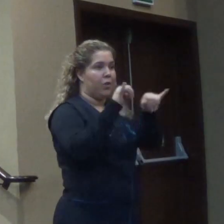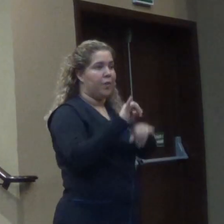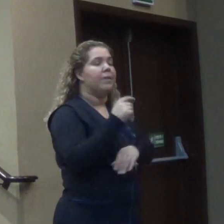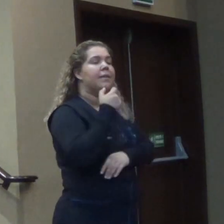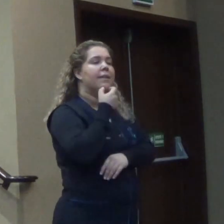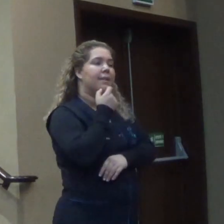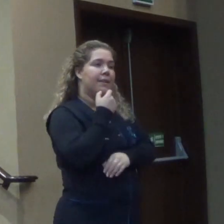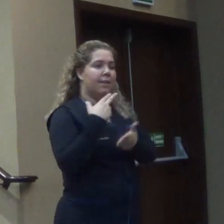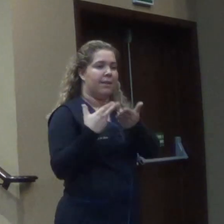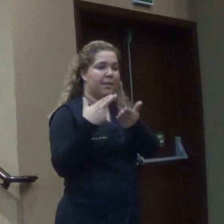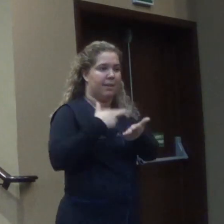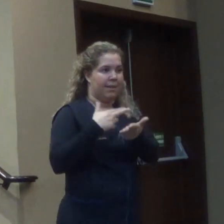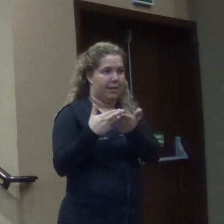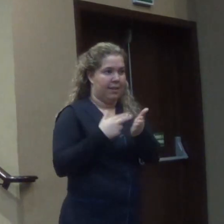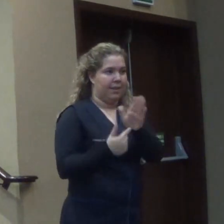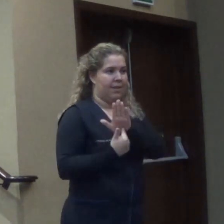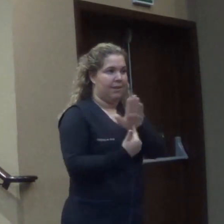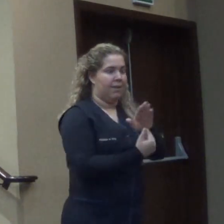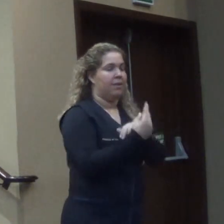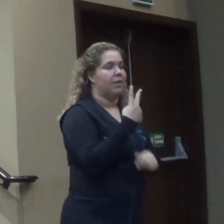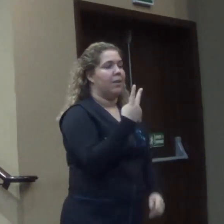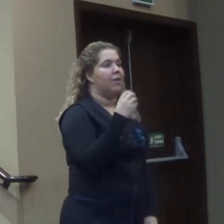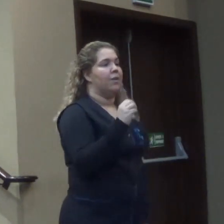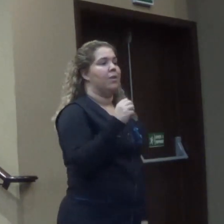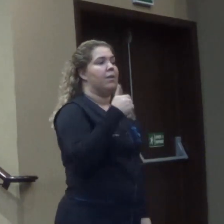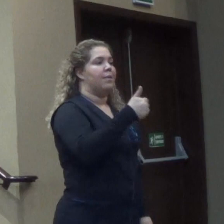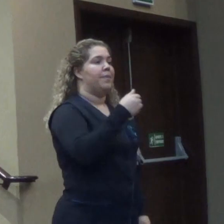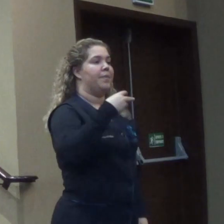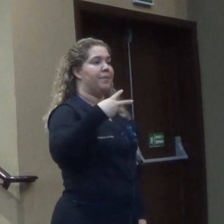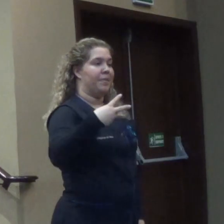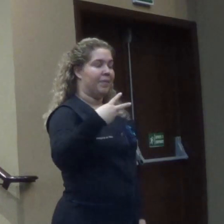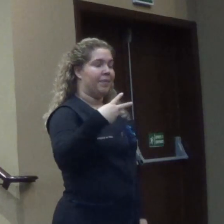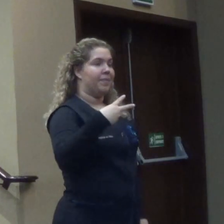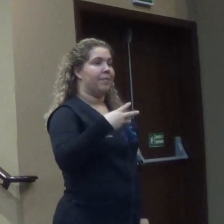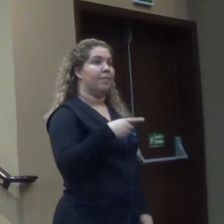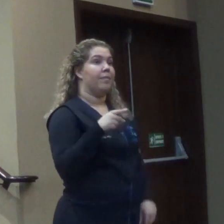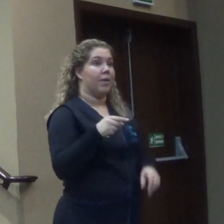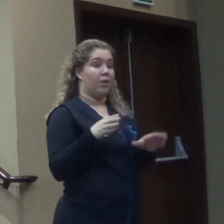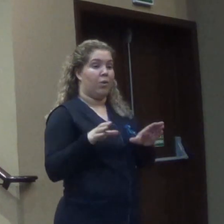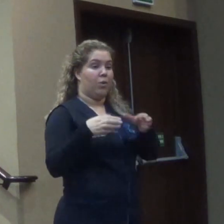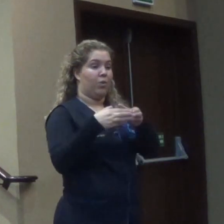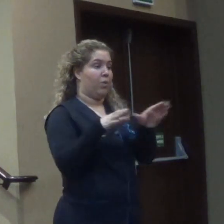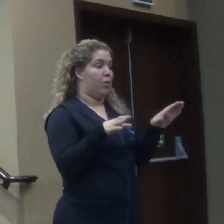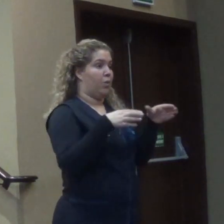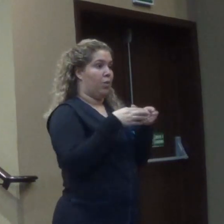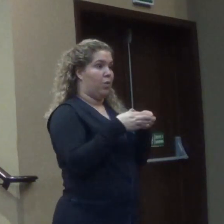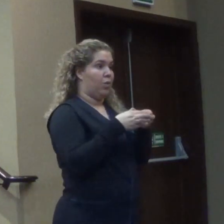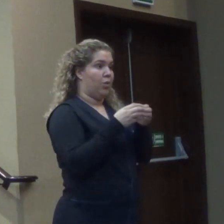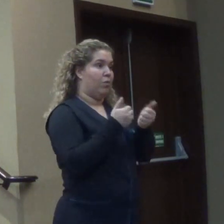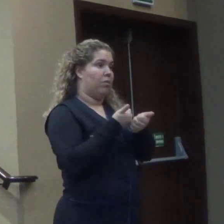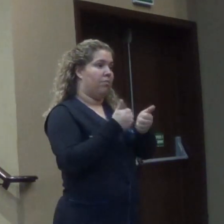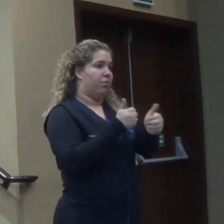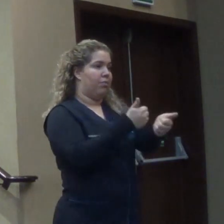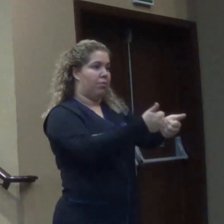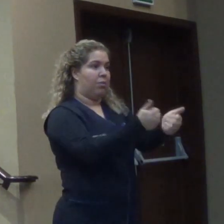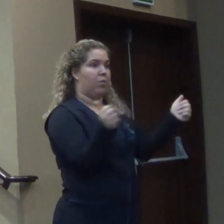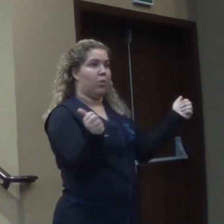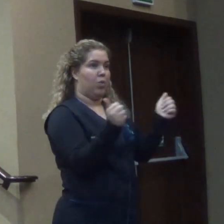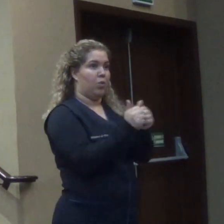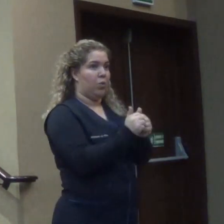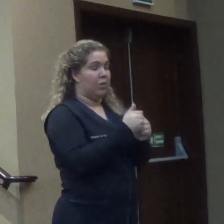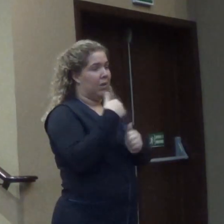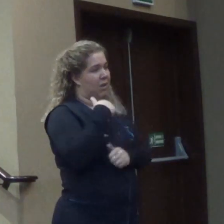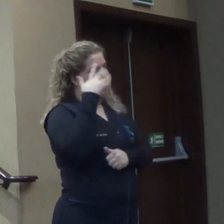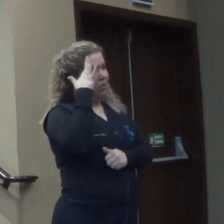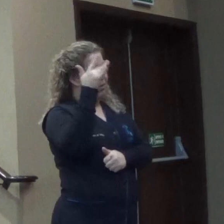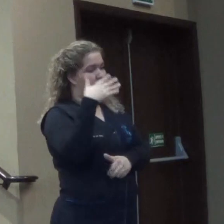em 2013. E os 2 grupos foram acompanhados durante 5 anos. Eu imagino que os 2 grupos tinham o mesmo tamanho no